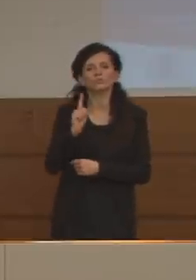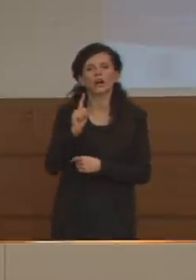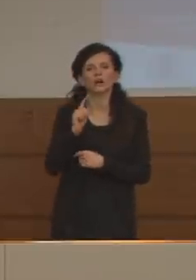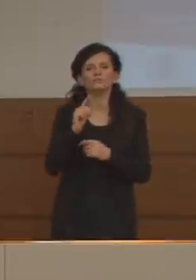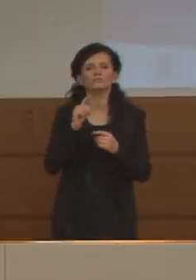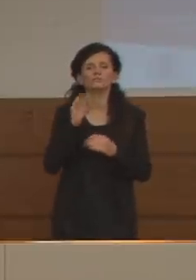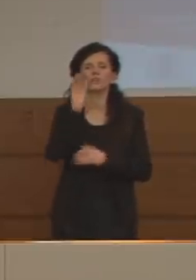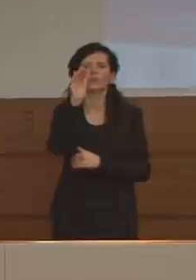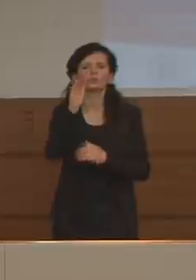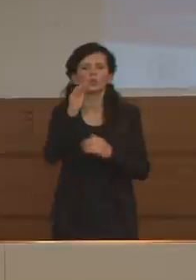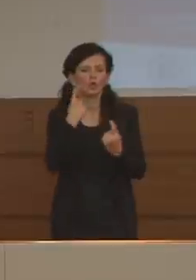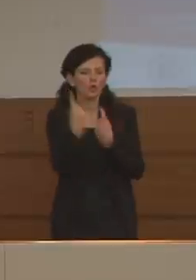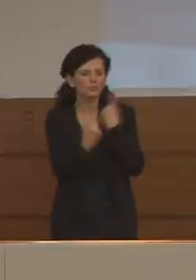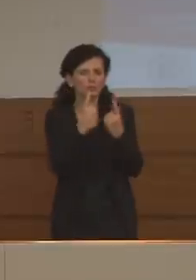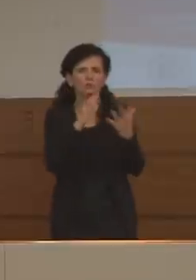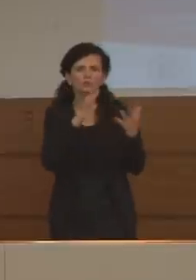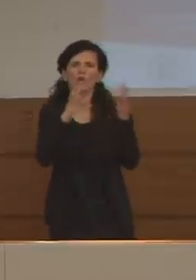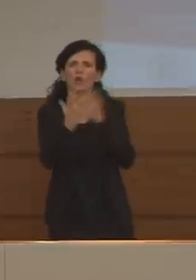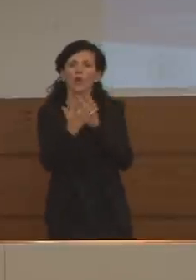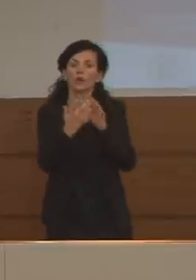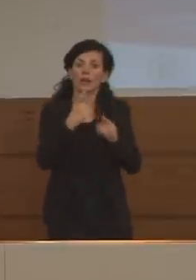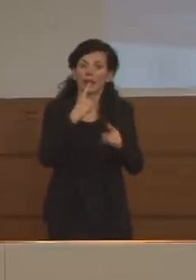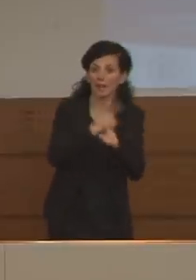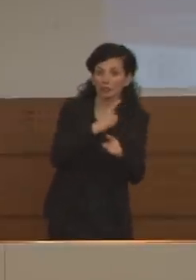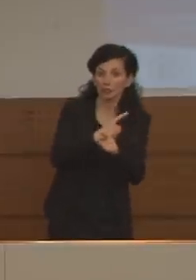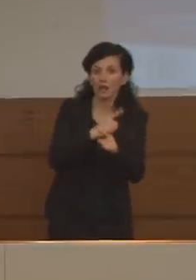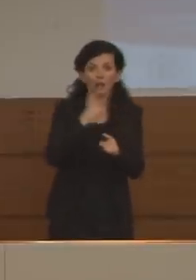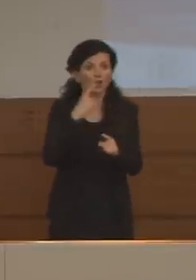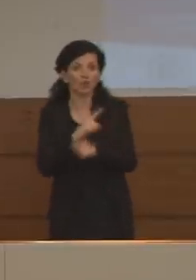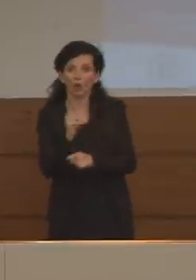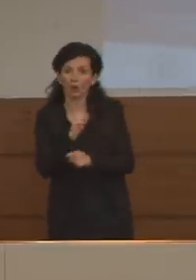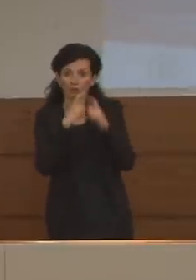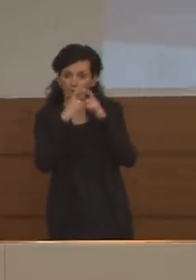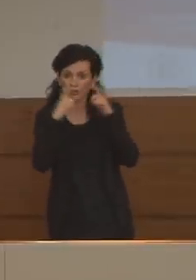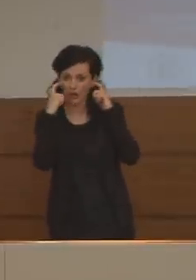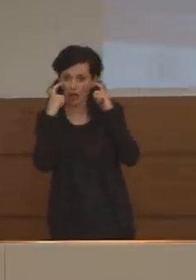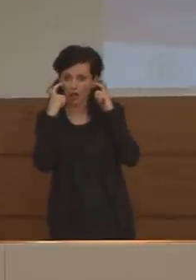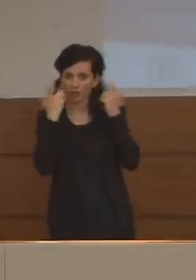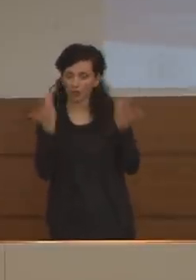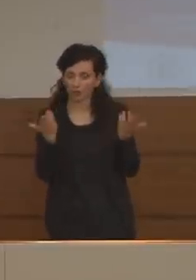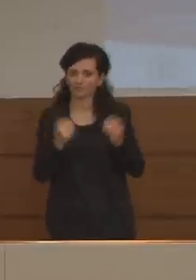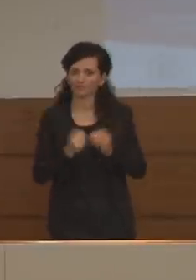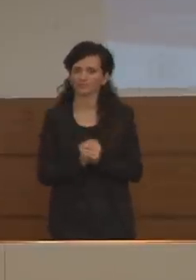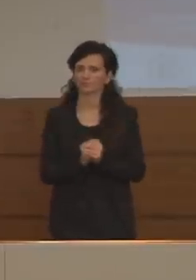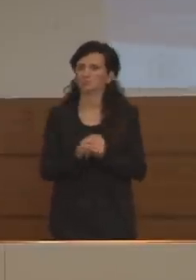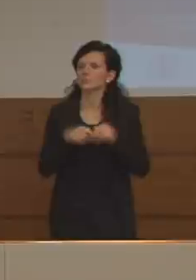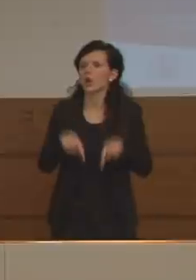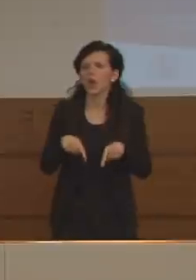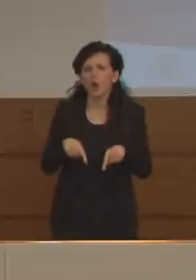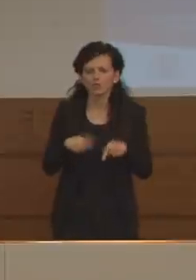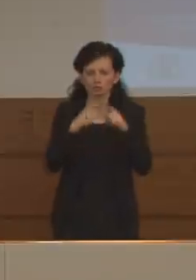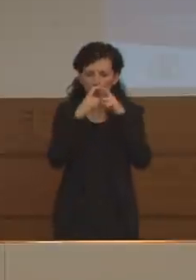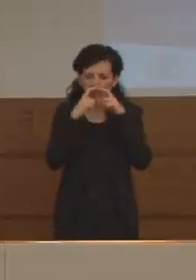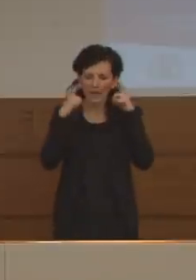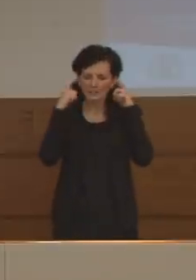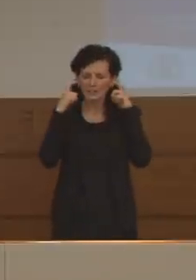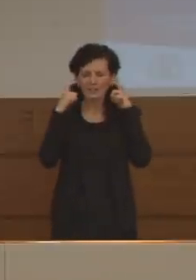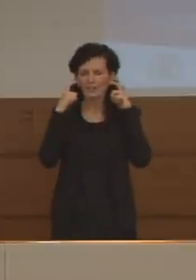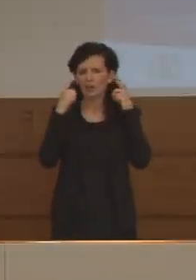l'evoluzione se sarà necessario no indossare le mascherine oggi non è necessario per